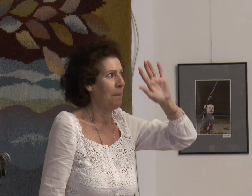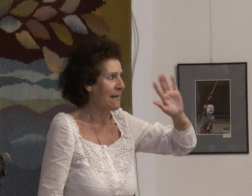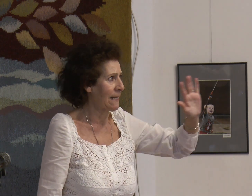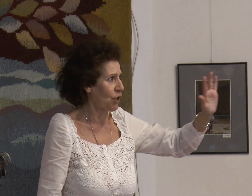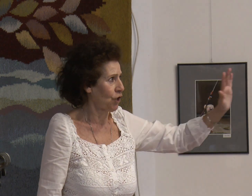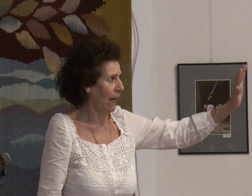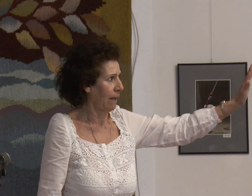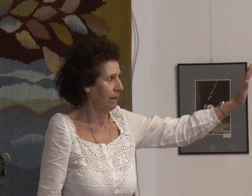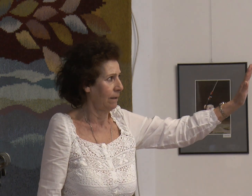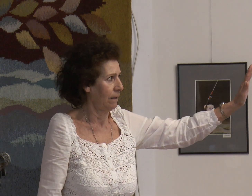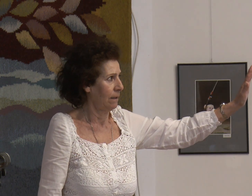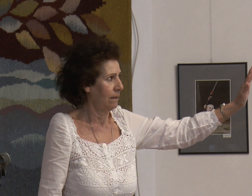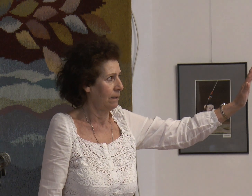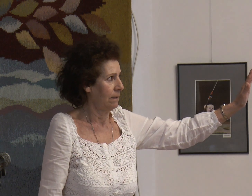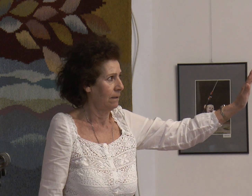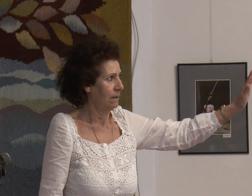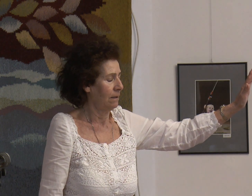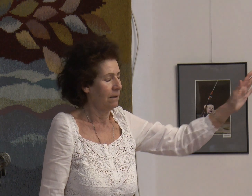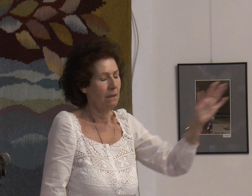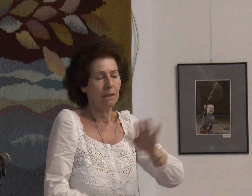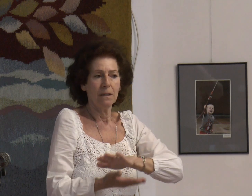elhalványítja őt a messzeső.